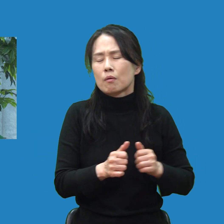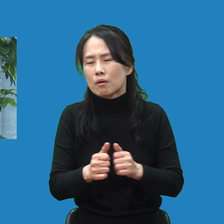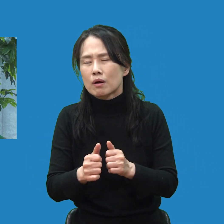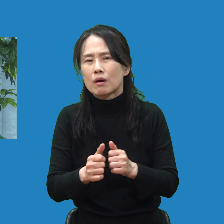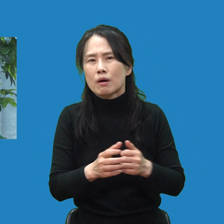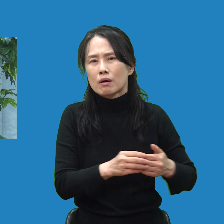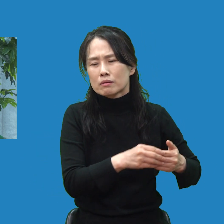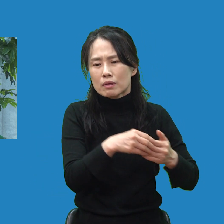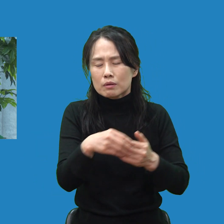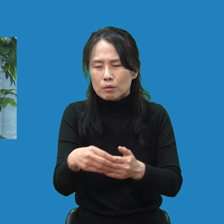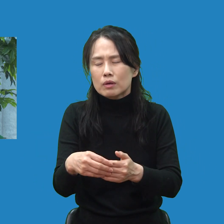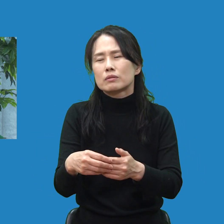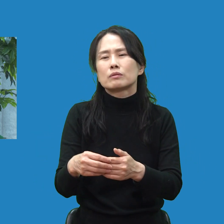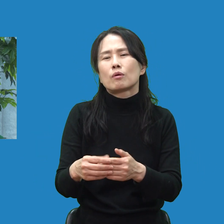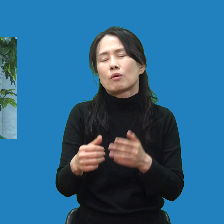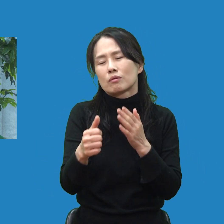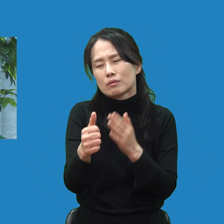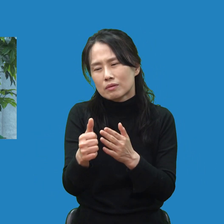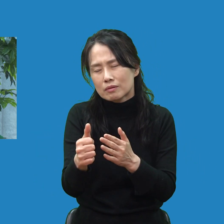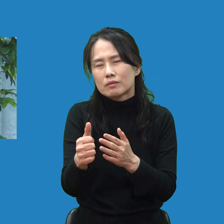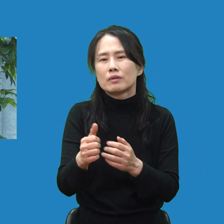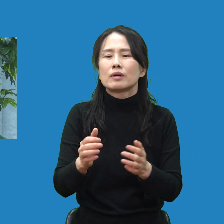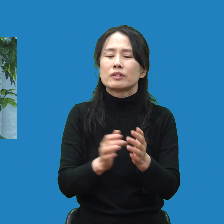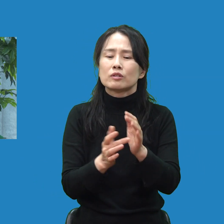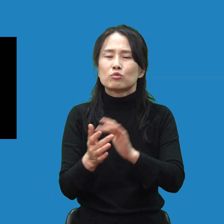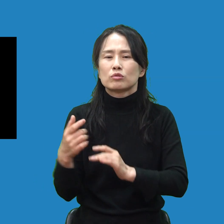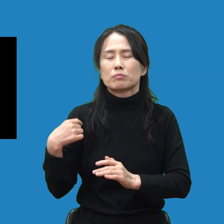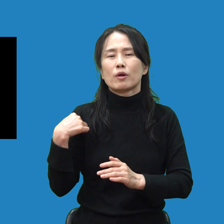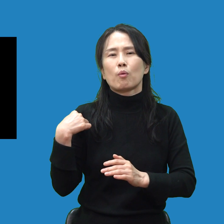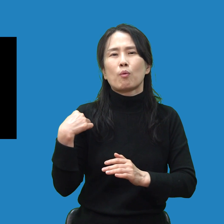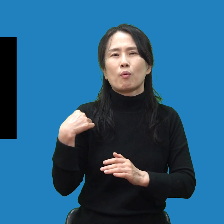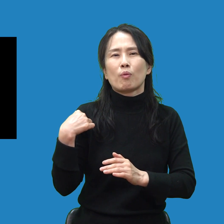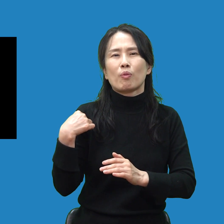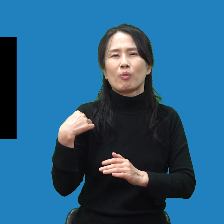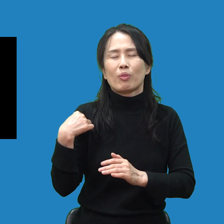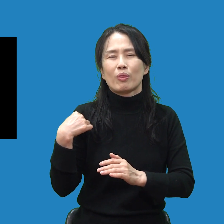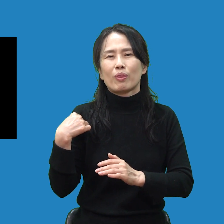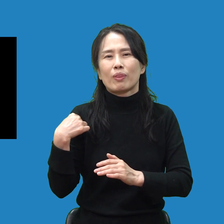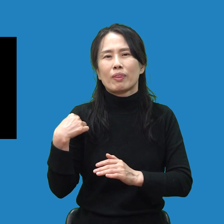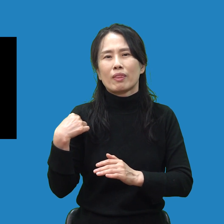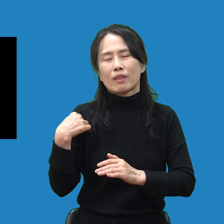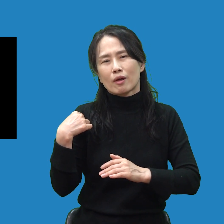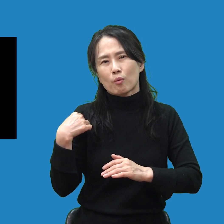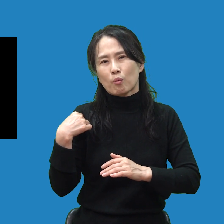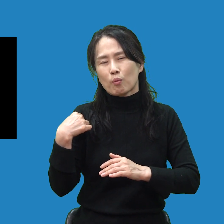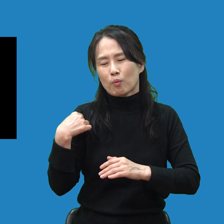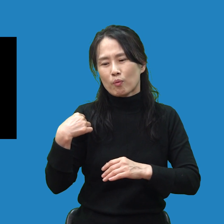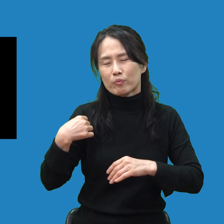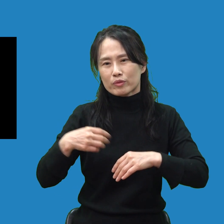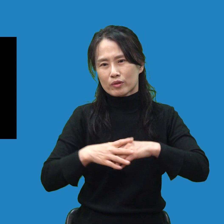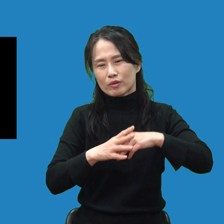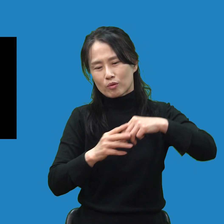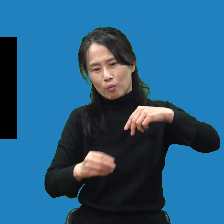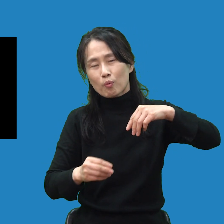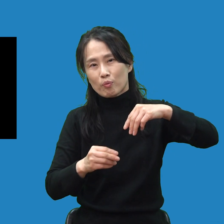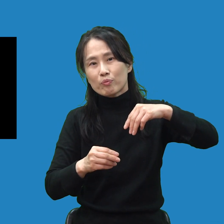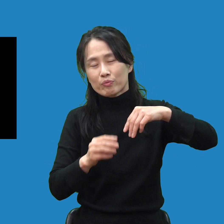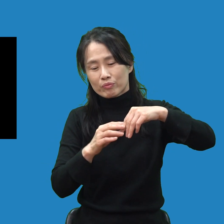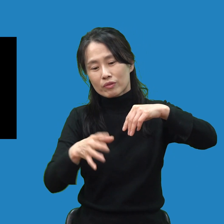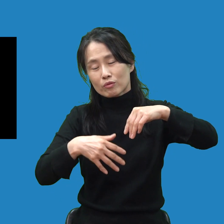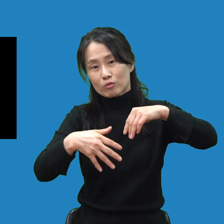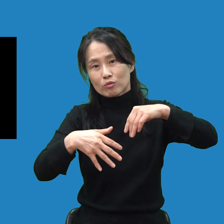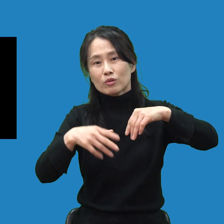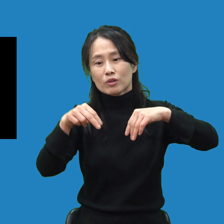사정사정 합니다. 예수님의 겉옷자락, 찌짓, 저 술, 저걸 겉옷자락이라고